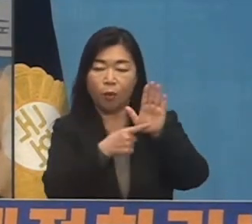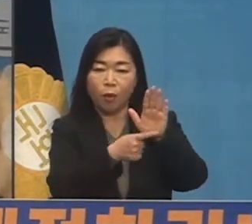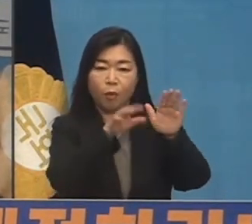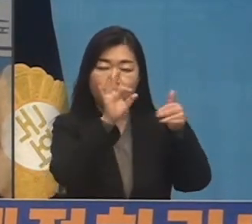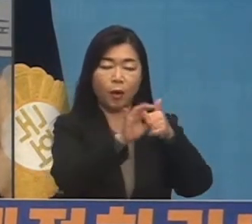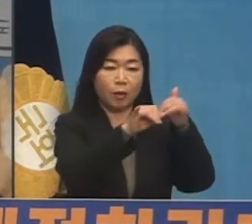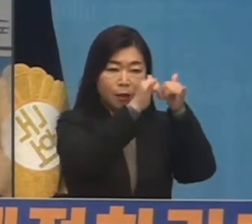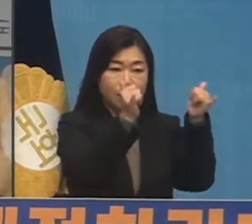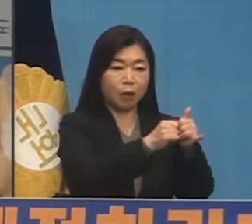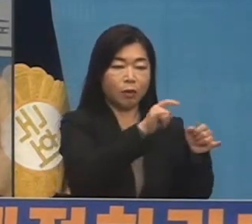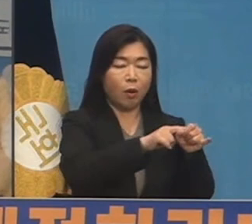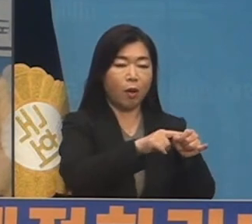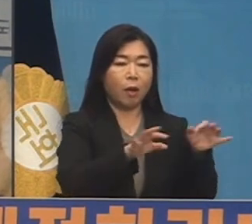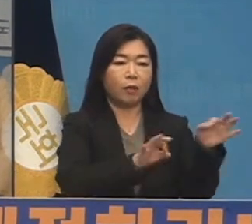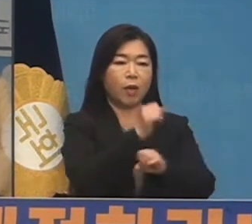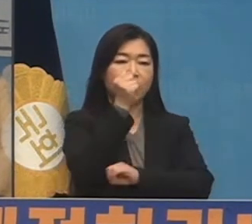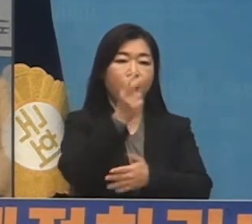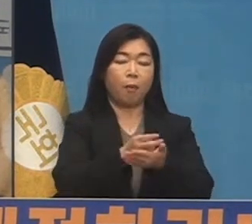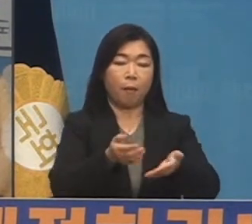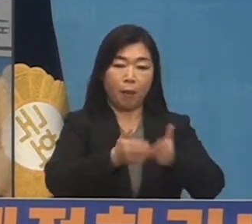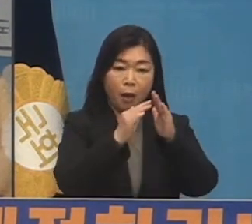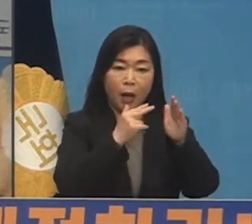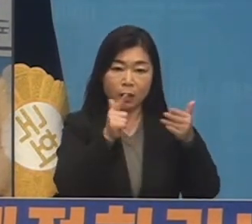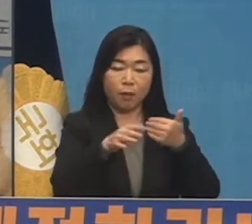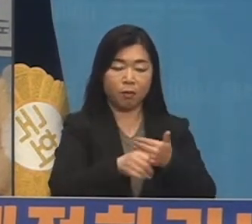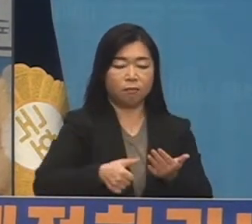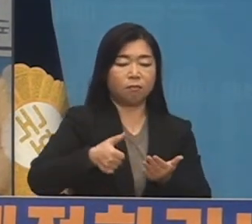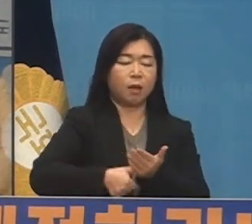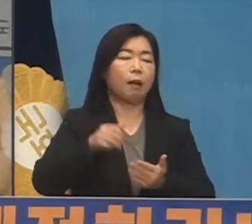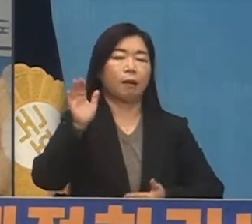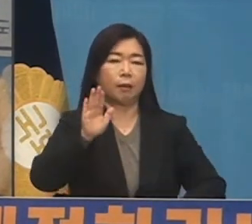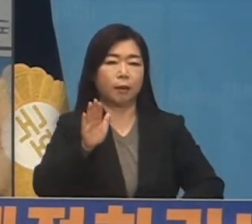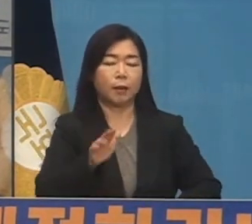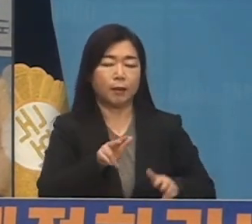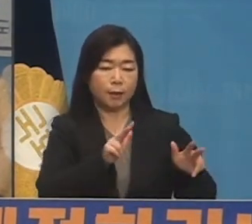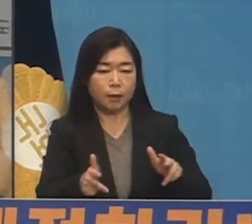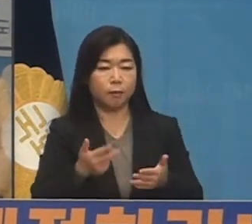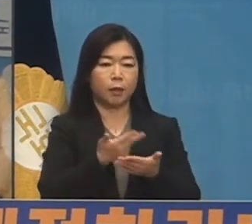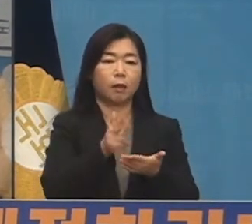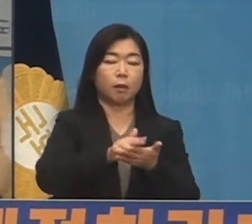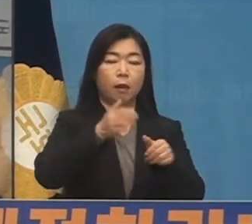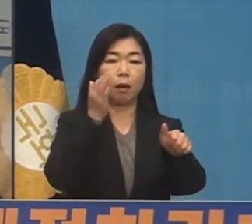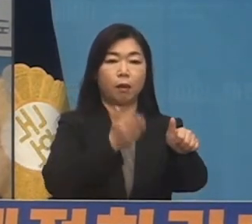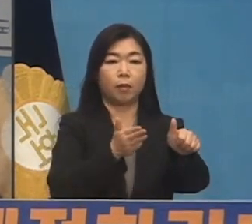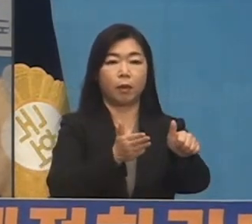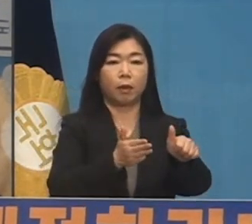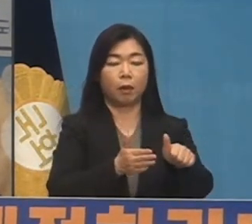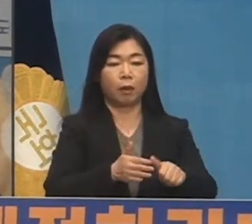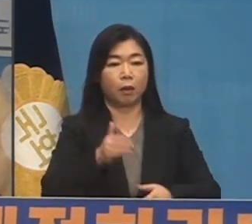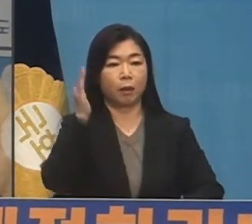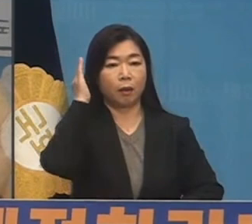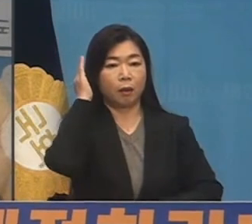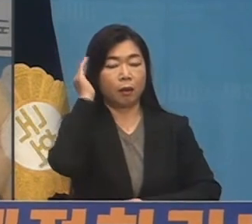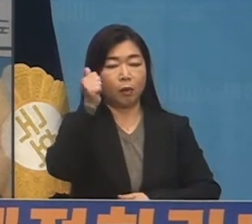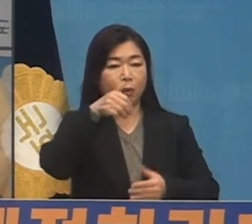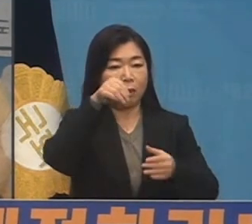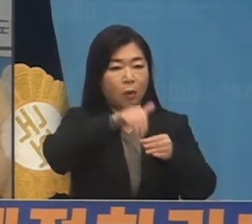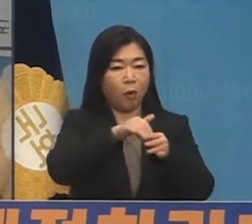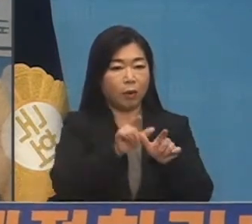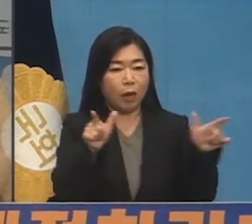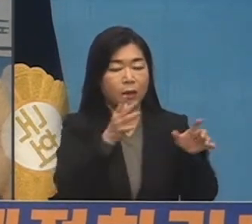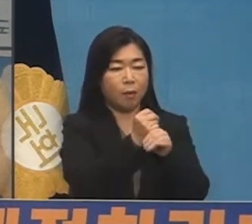사회적경제기본법을 제정하지 않으면 우리는 표로 심판할 것이다. 즉각 제정하라. 대선 일정을 핑계로 대지